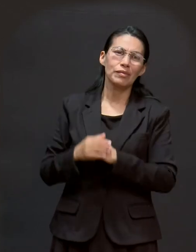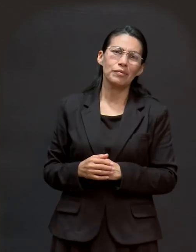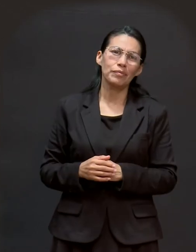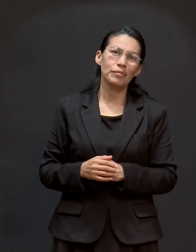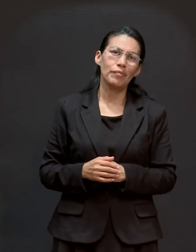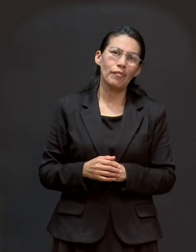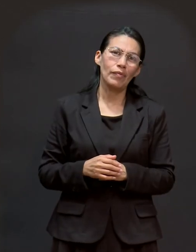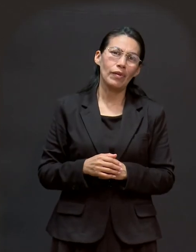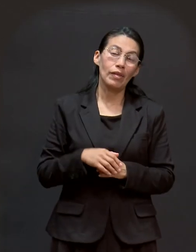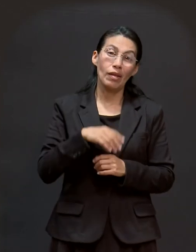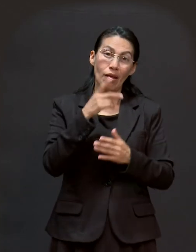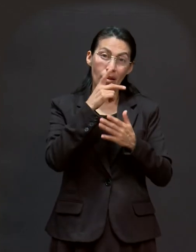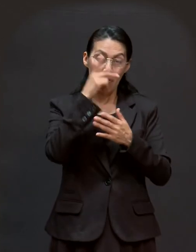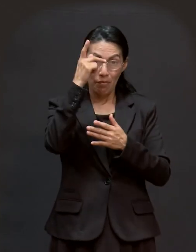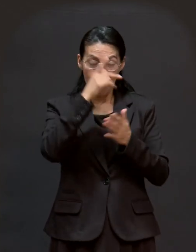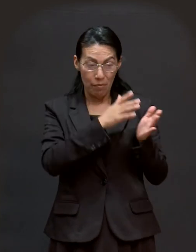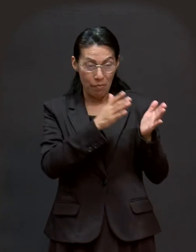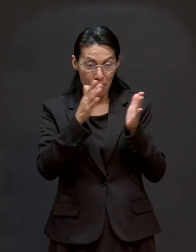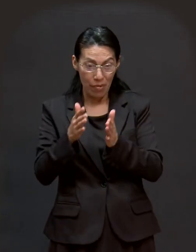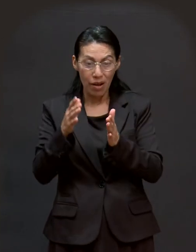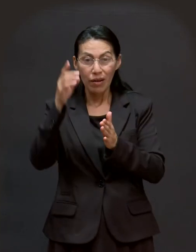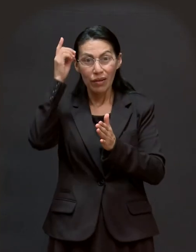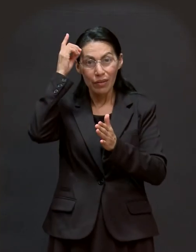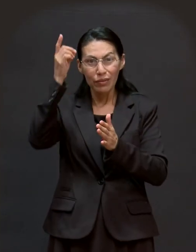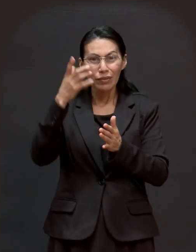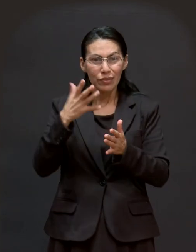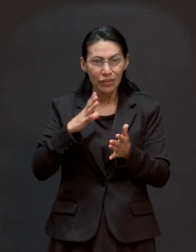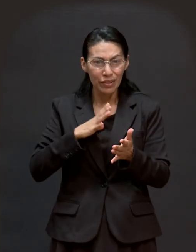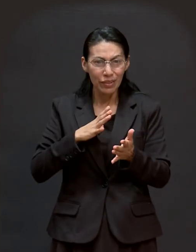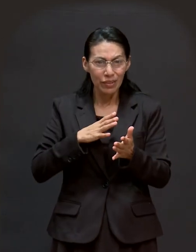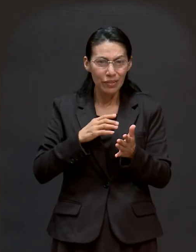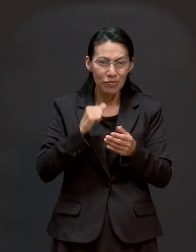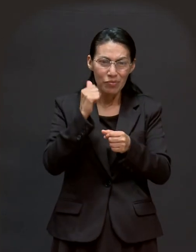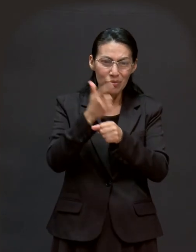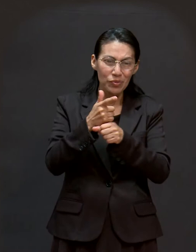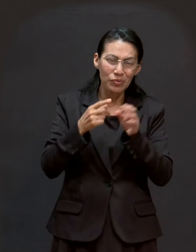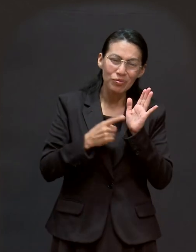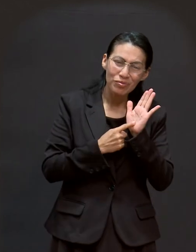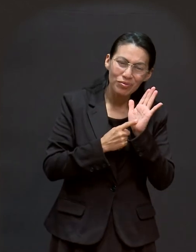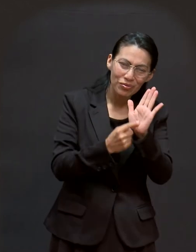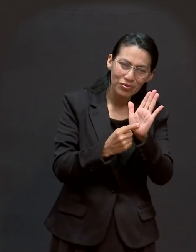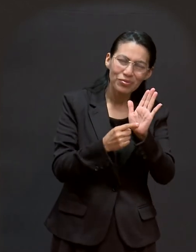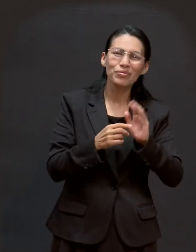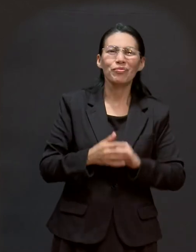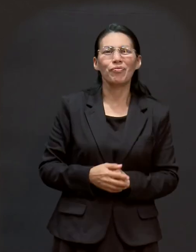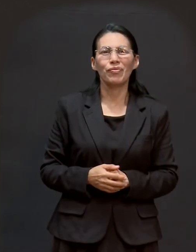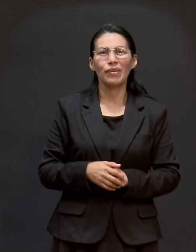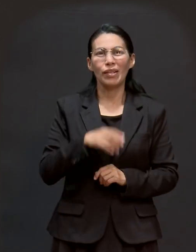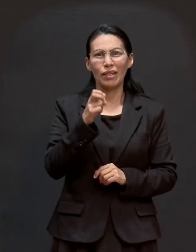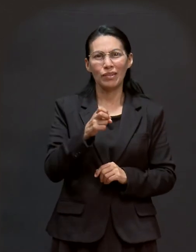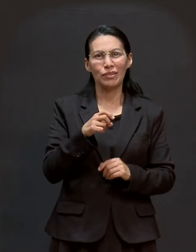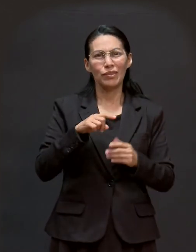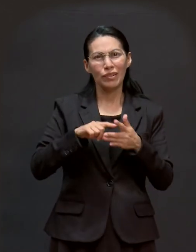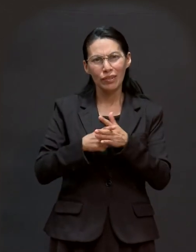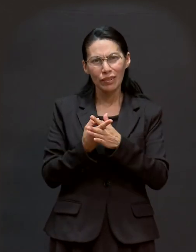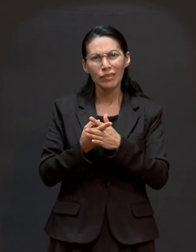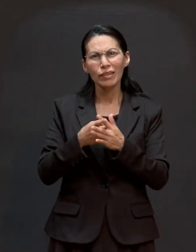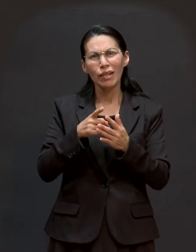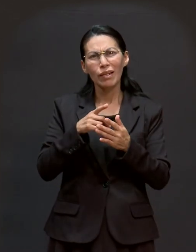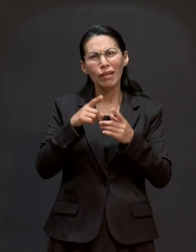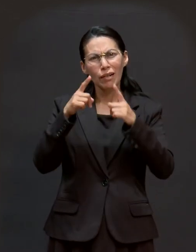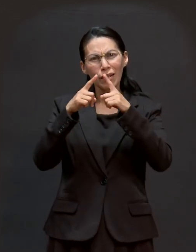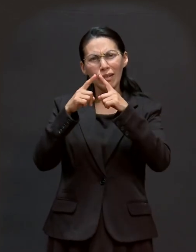van a ayudar a descubrir también el plan que dios tiene para tu vida claro esto es algo una iniciativa de capellanía